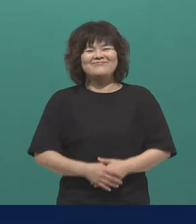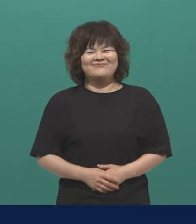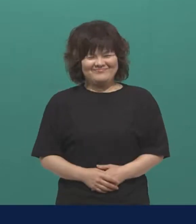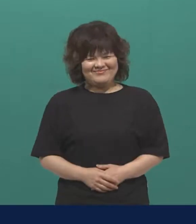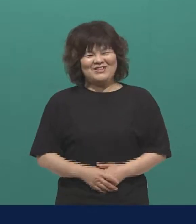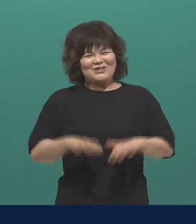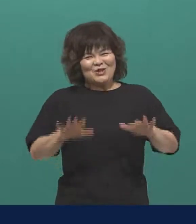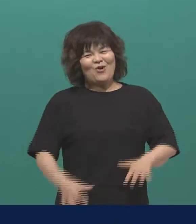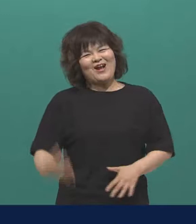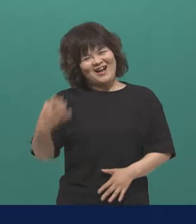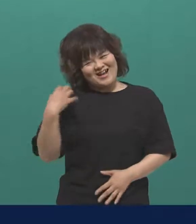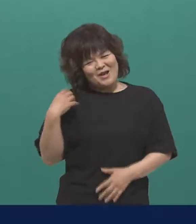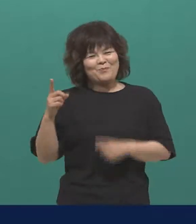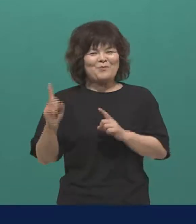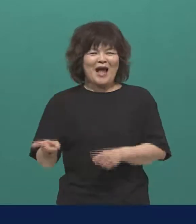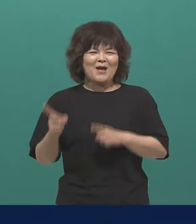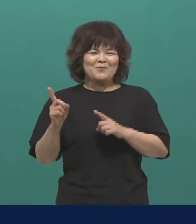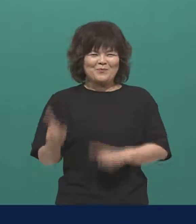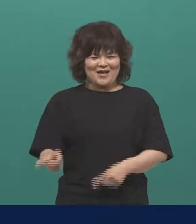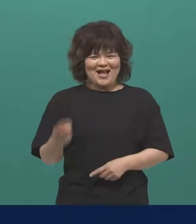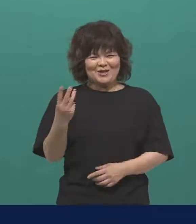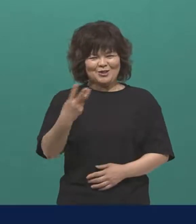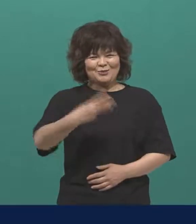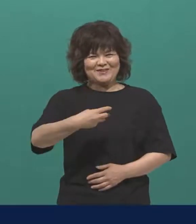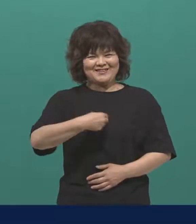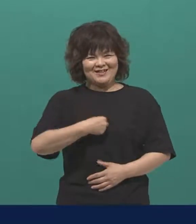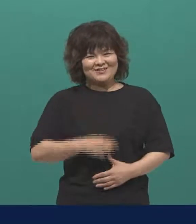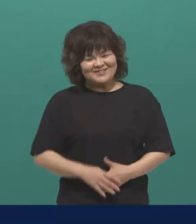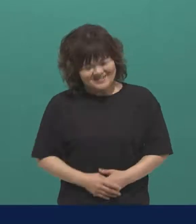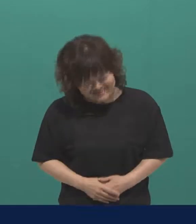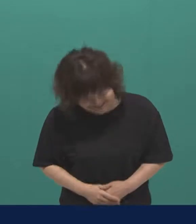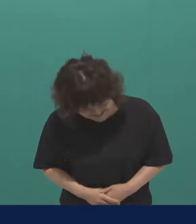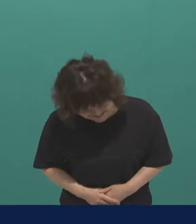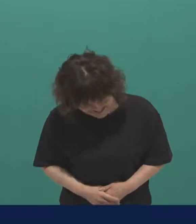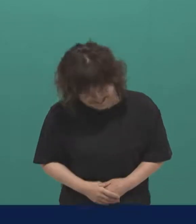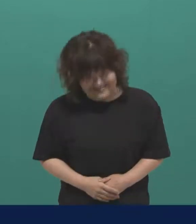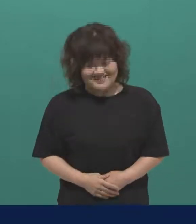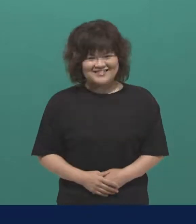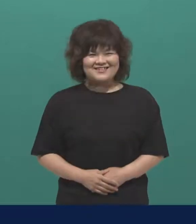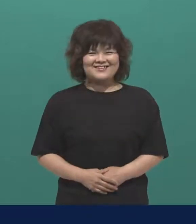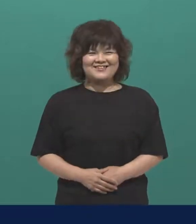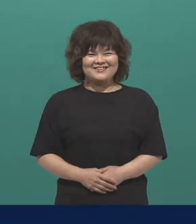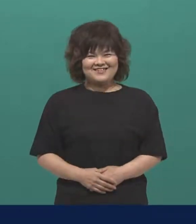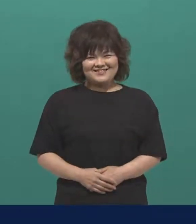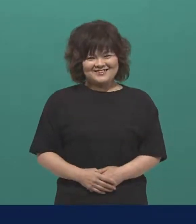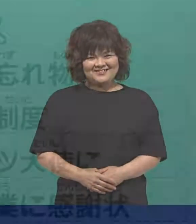番組です。今日は万場由美がお伝えします。